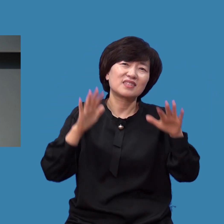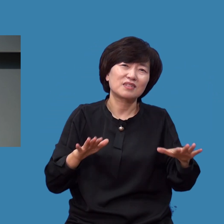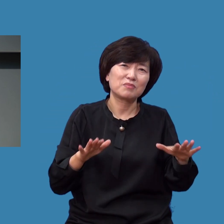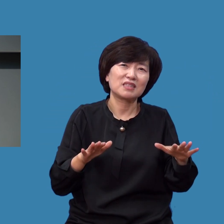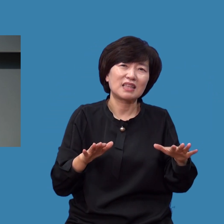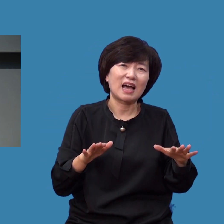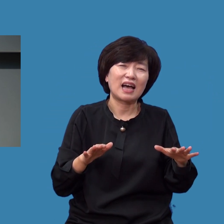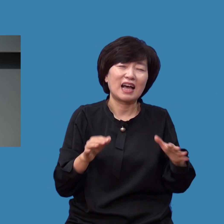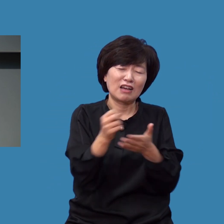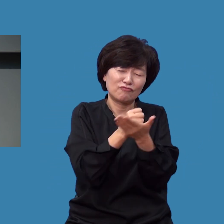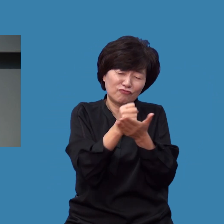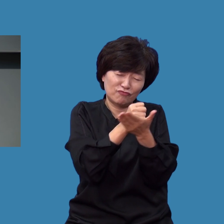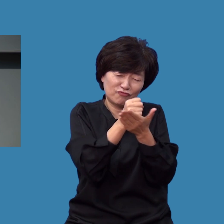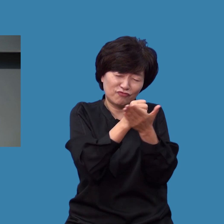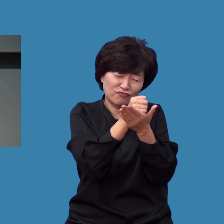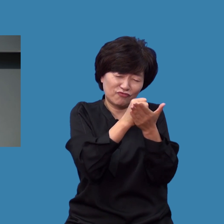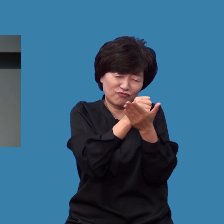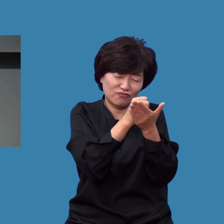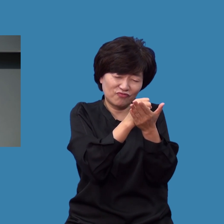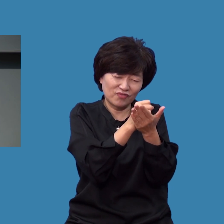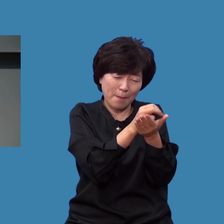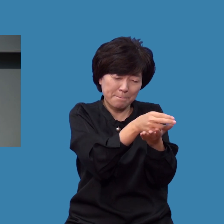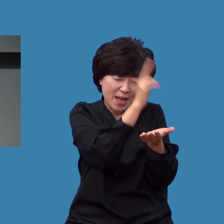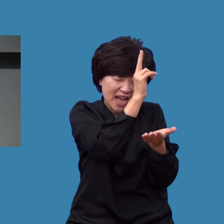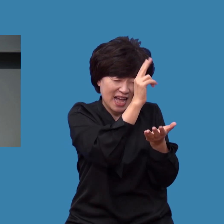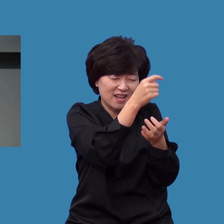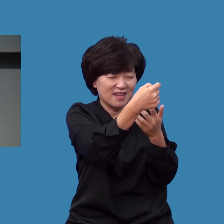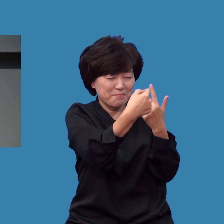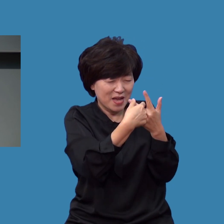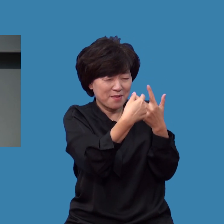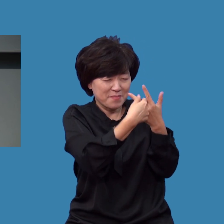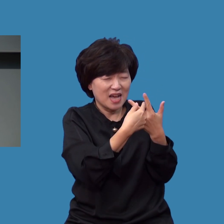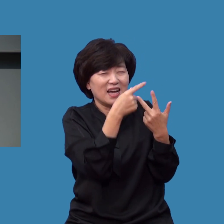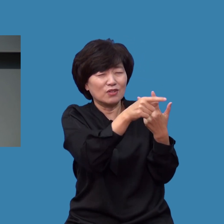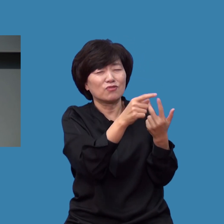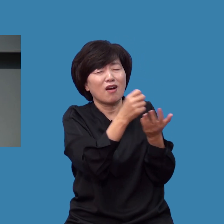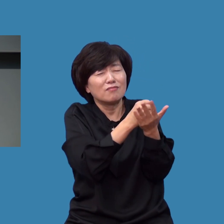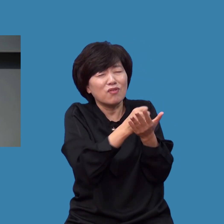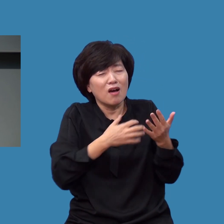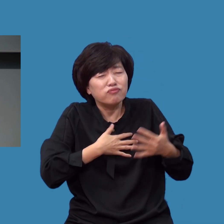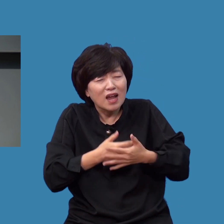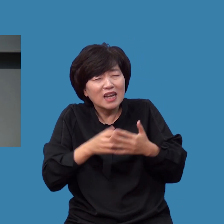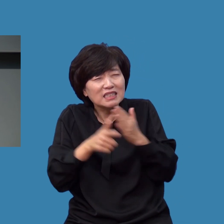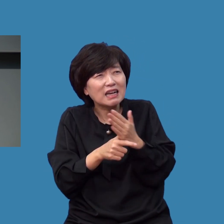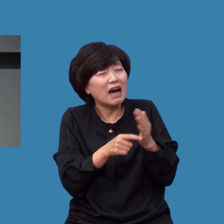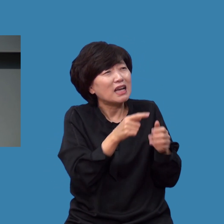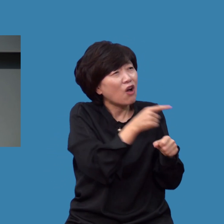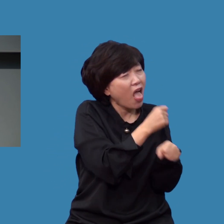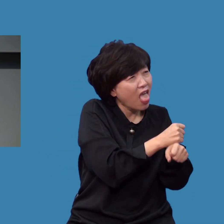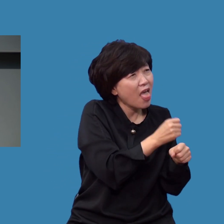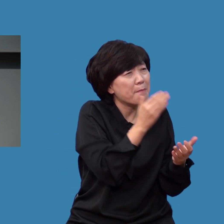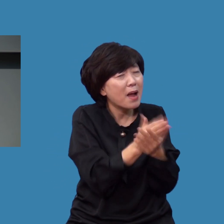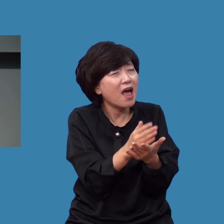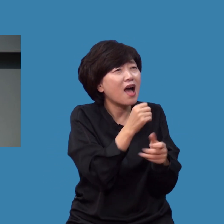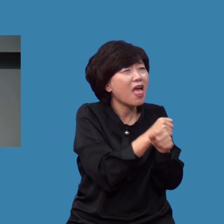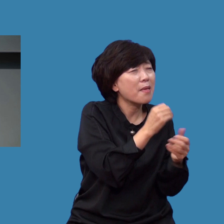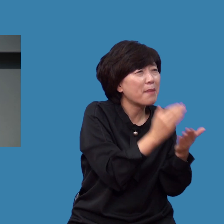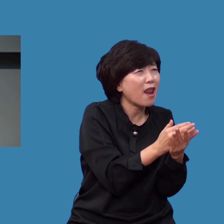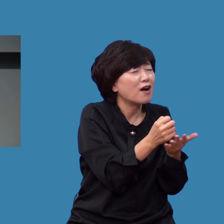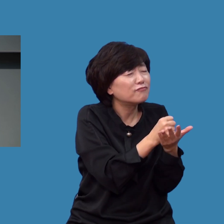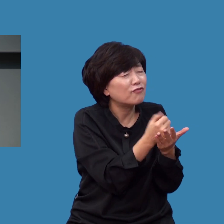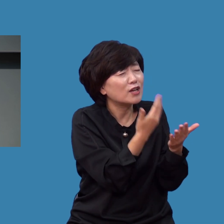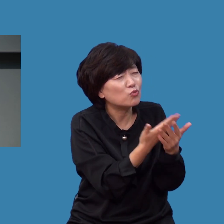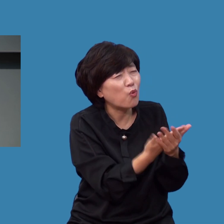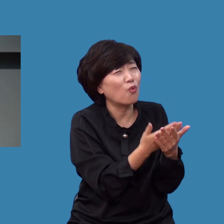찾아가지 않습니까? 그리고 뭐 불안한 게 있으면 이제 가서 물어보는 거죠. 이겁니까 저겁니까, 뭐 사업을 해야 됩니까 말아야 됩니까, 투자를 해야 됩니까 말아야 됩니까,